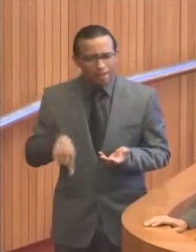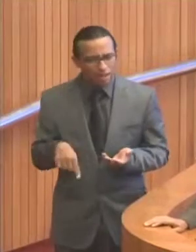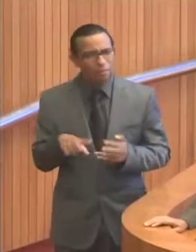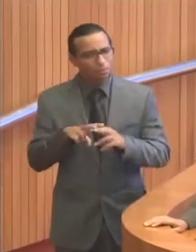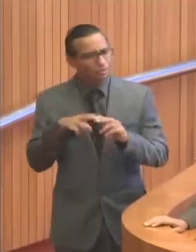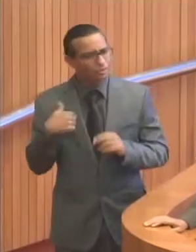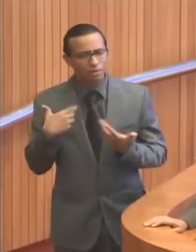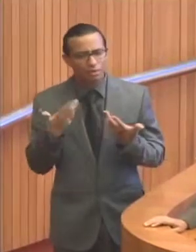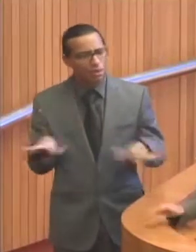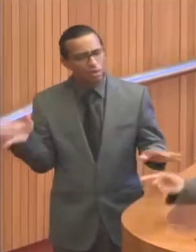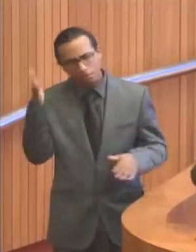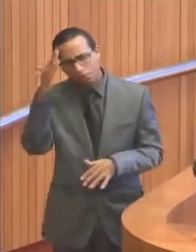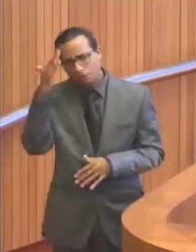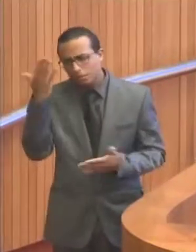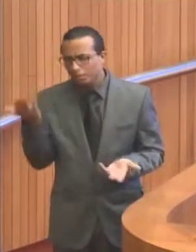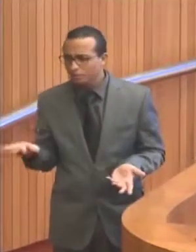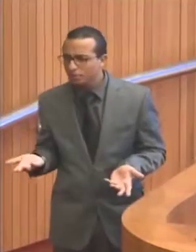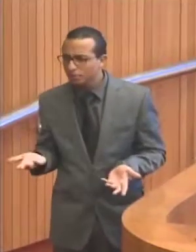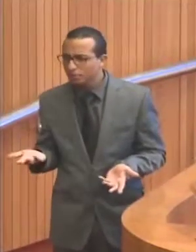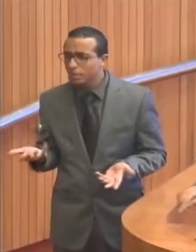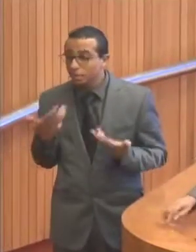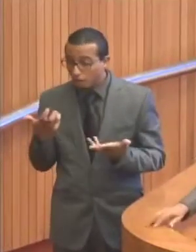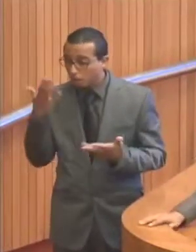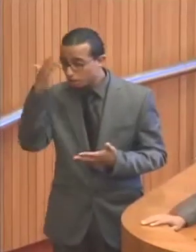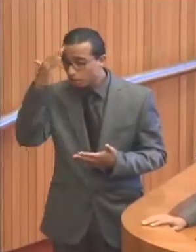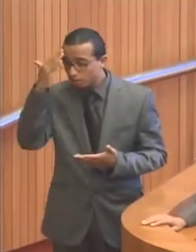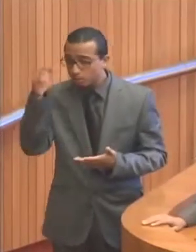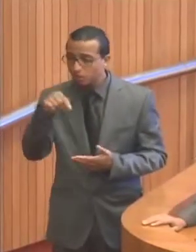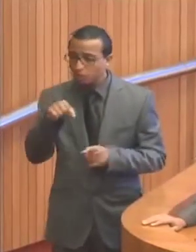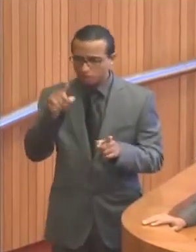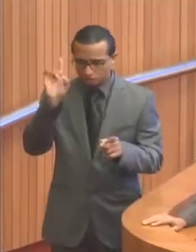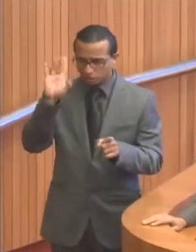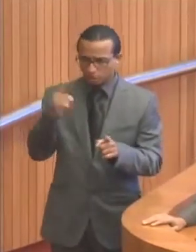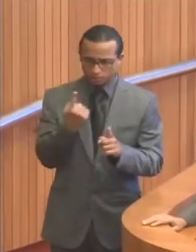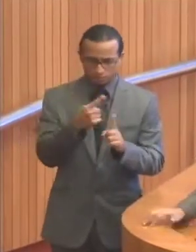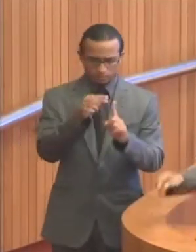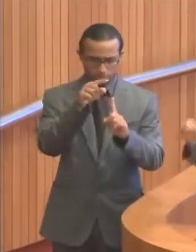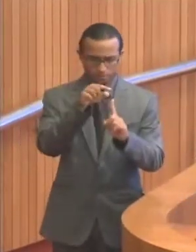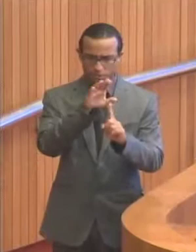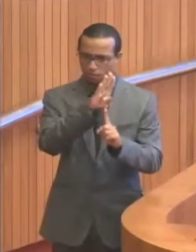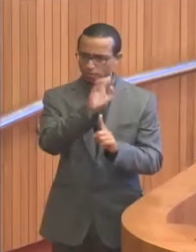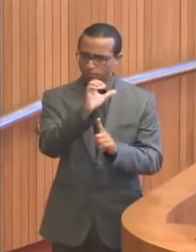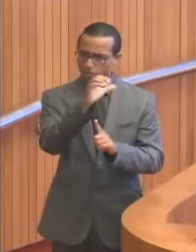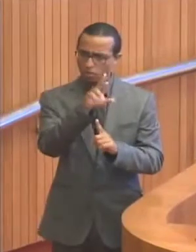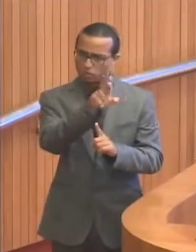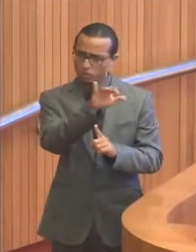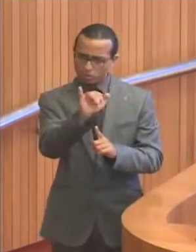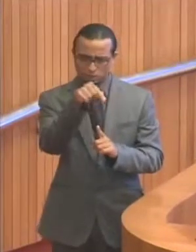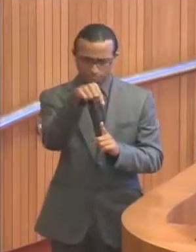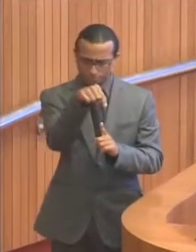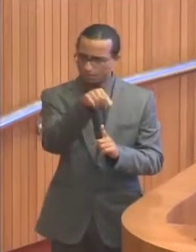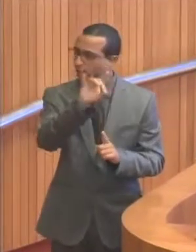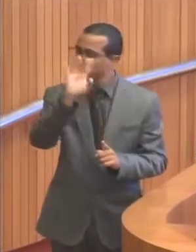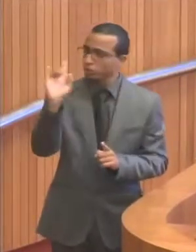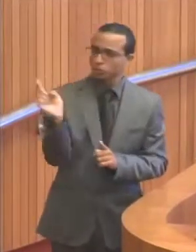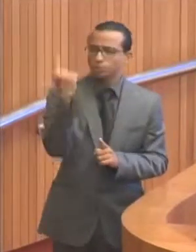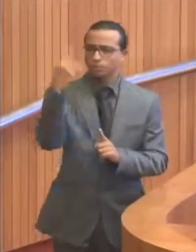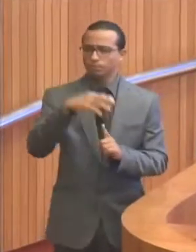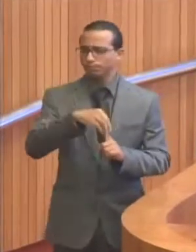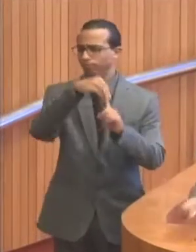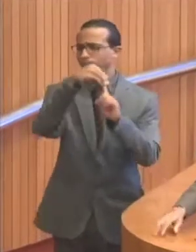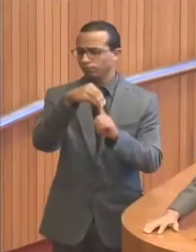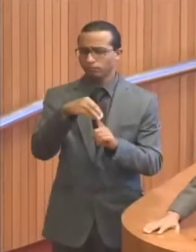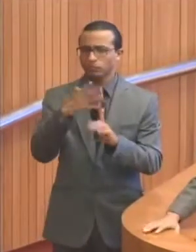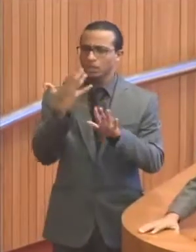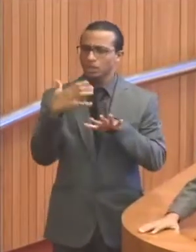calar. Porque não é apenas em Bacuri. Não é apenas o município de Bacuri que transporta